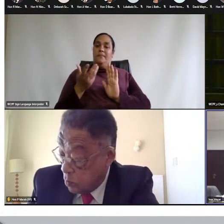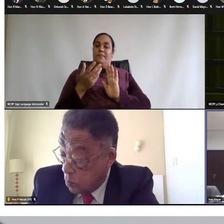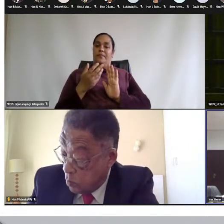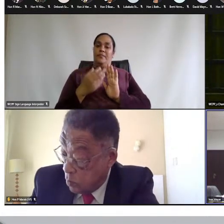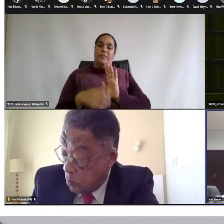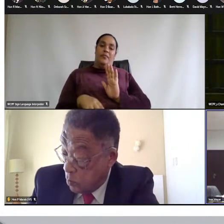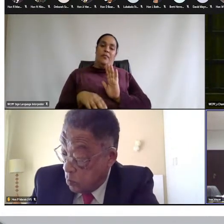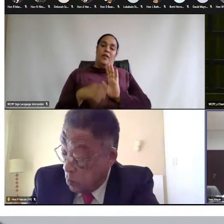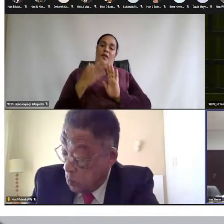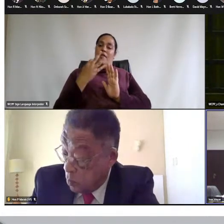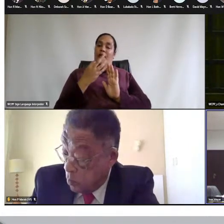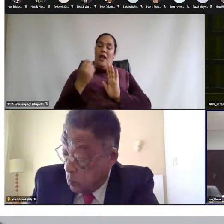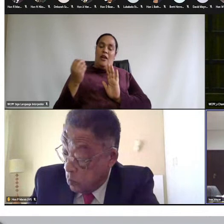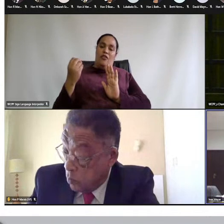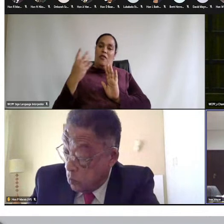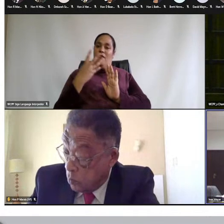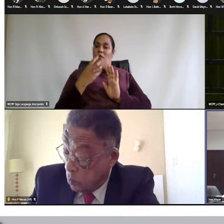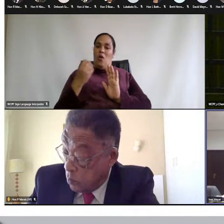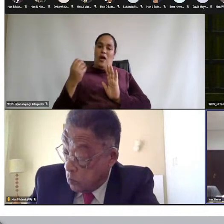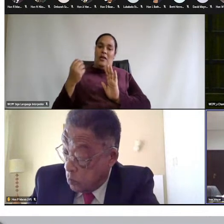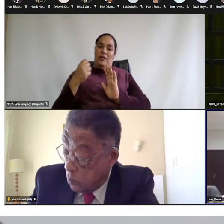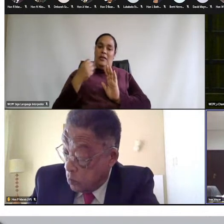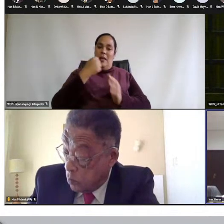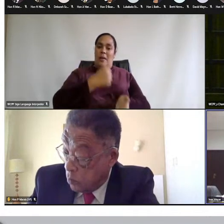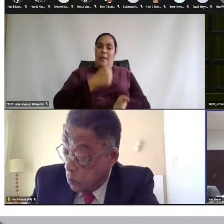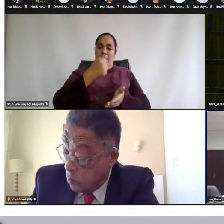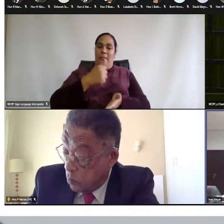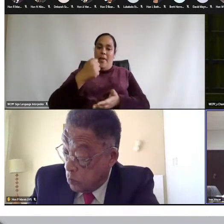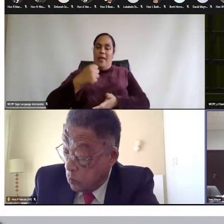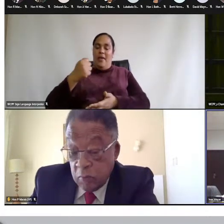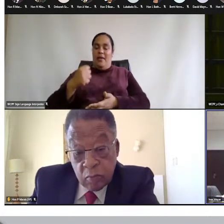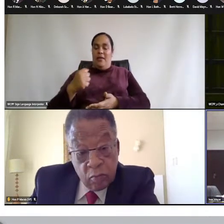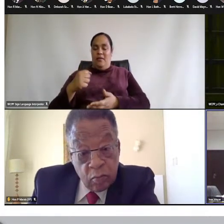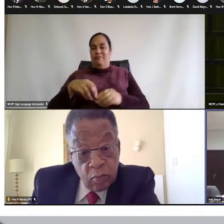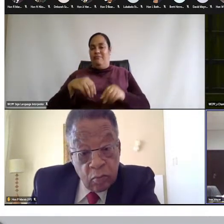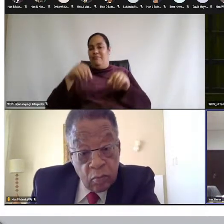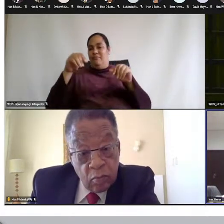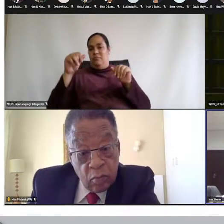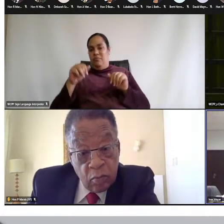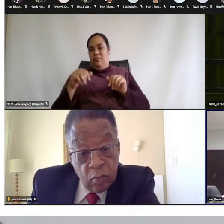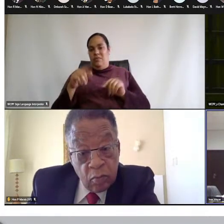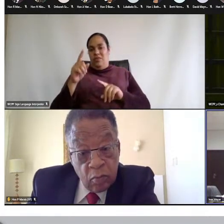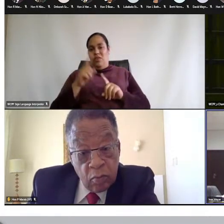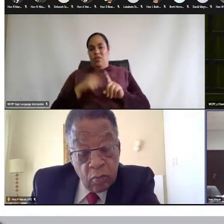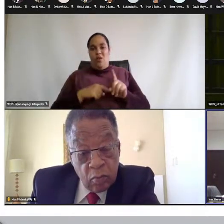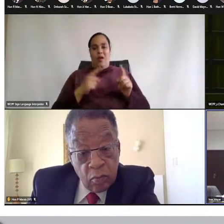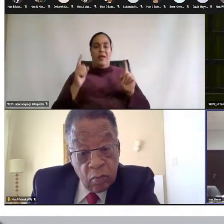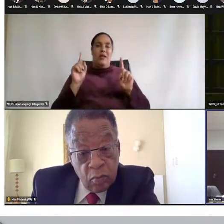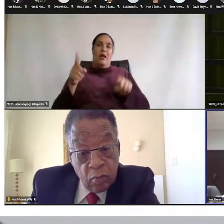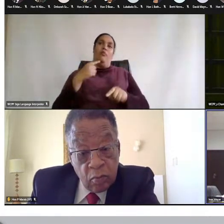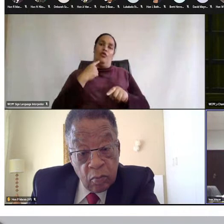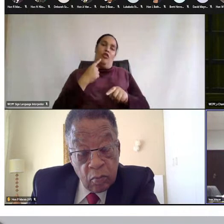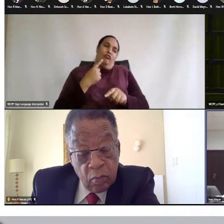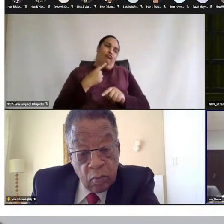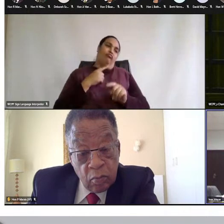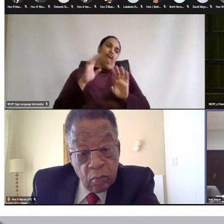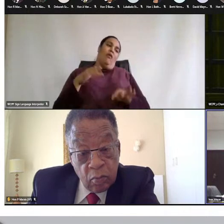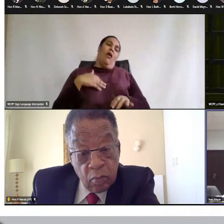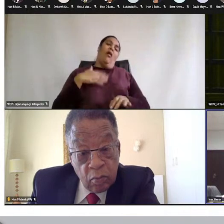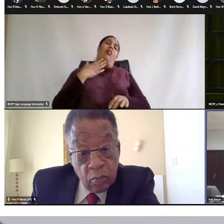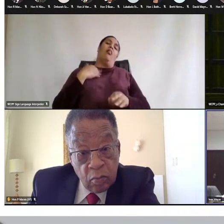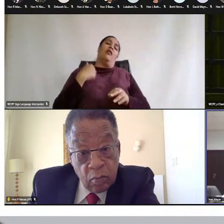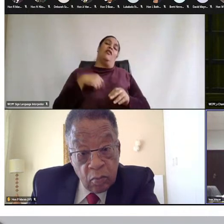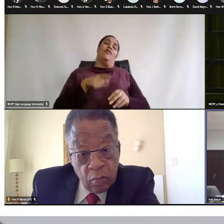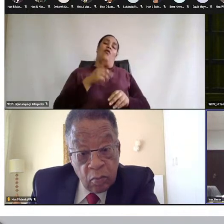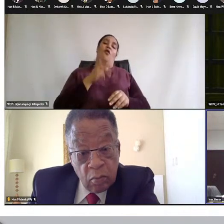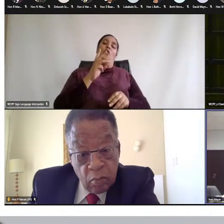300 of 400 sakke veevoer. So hy kan nie by die koöperasie kom en besluit, jong, wag, ek lus nou vir 'n dop brandewyn